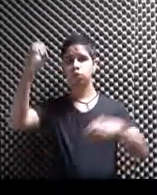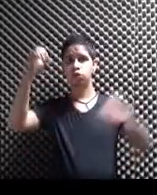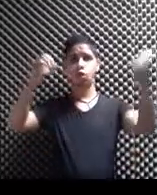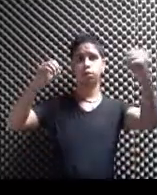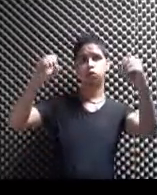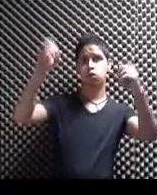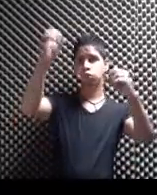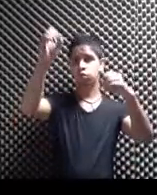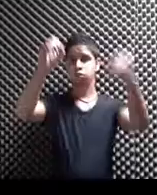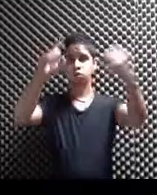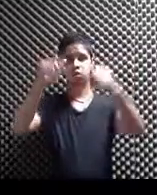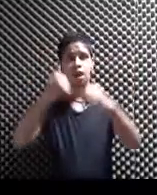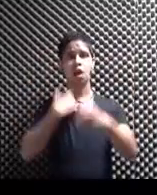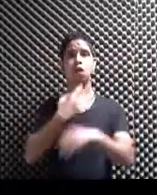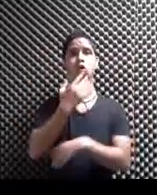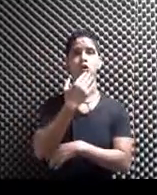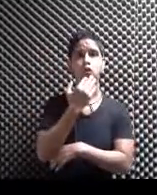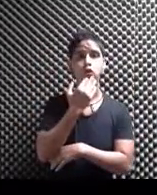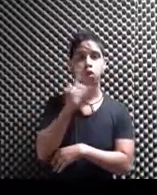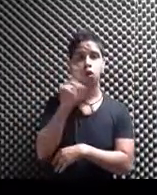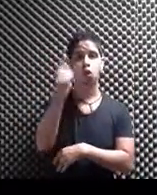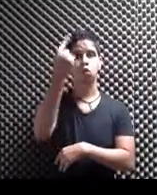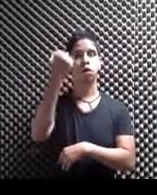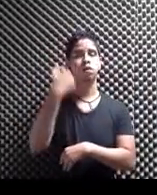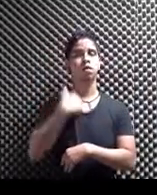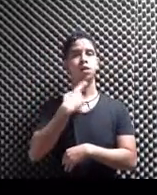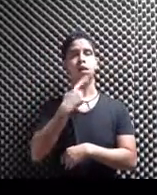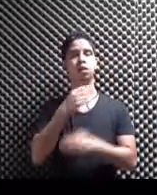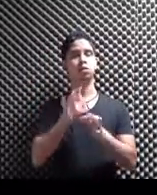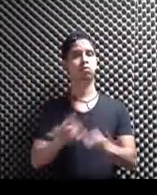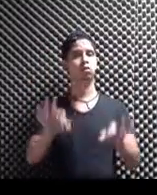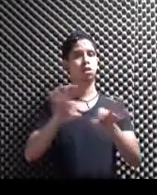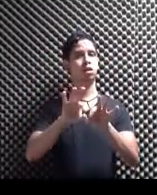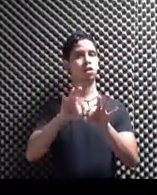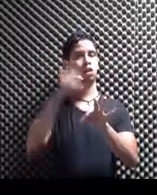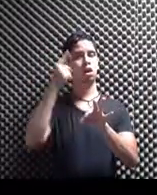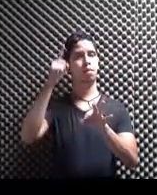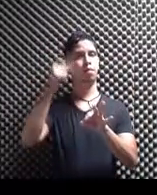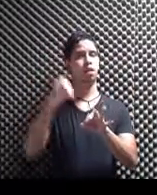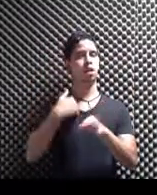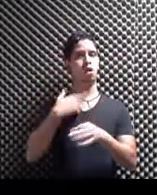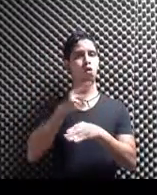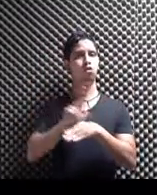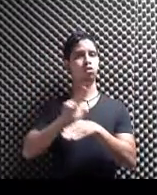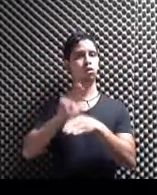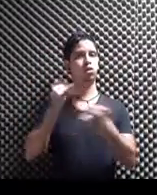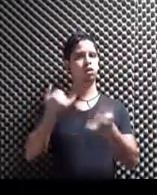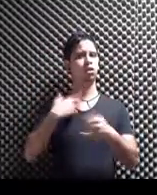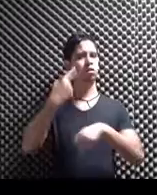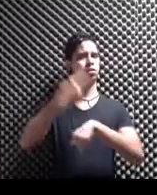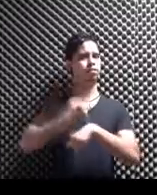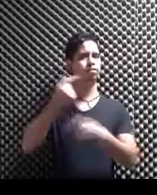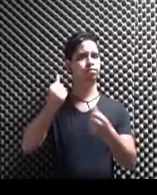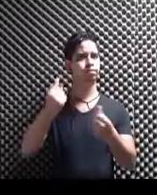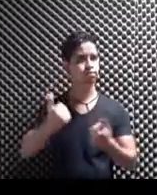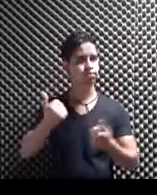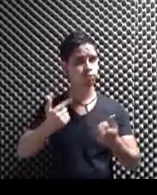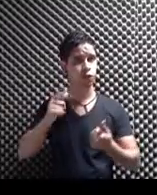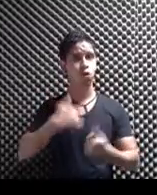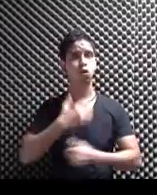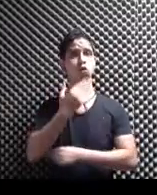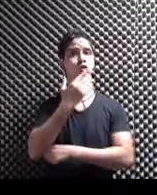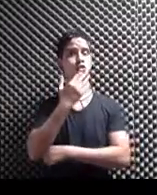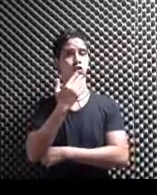tendencias en colores ¿Verdad? Entonces una de las herramientas bien importantes para usar hoy en día es los